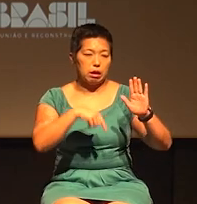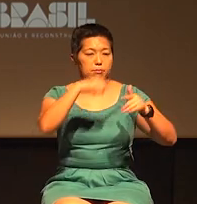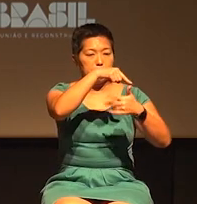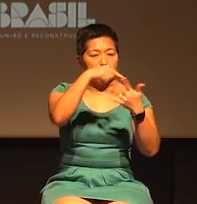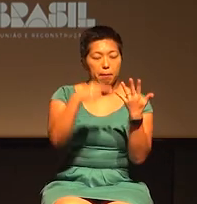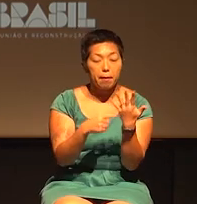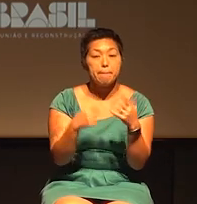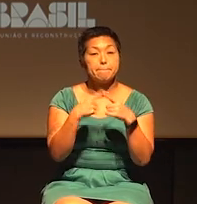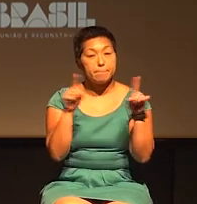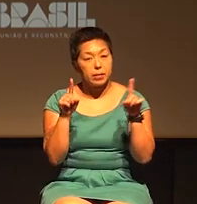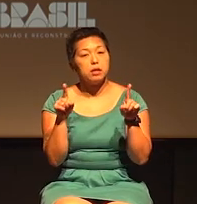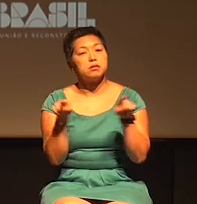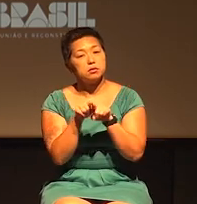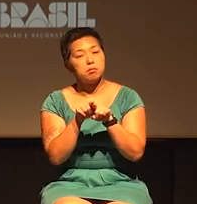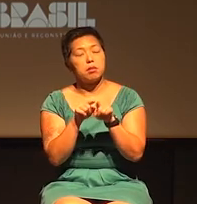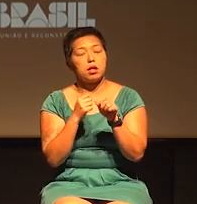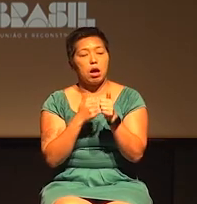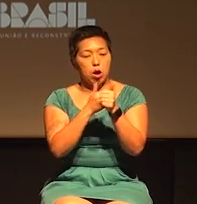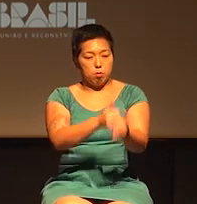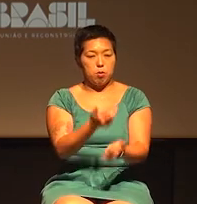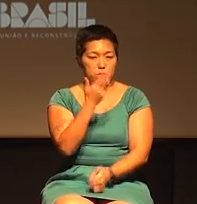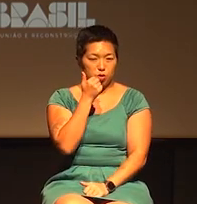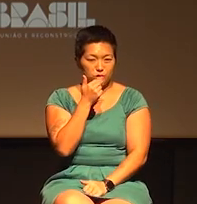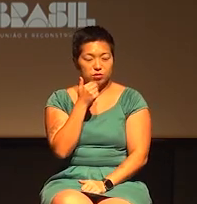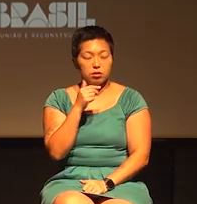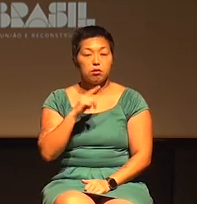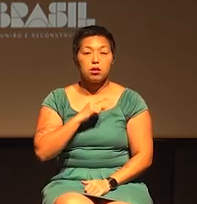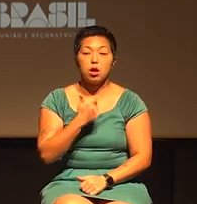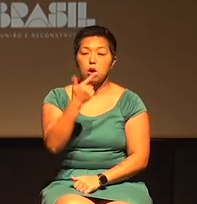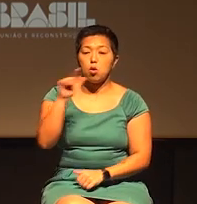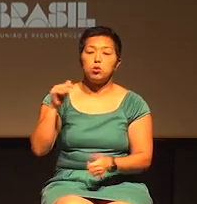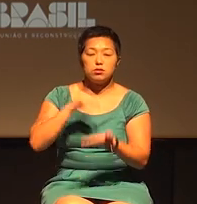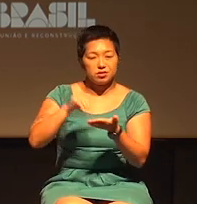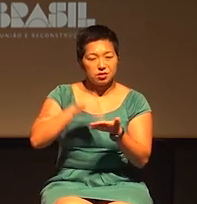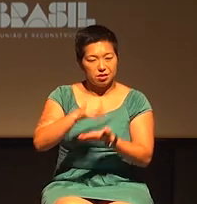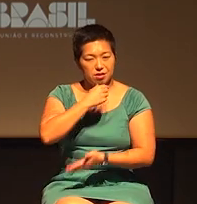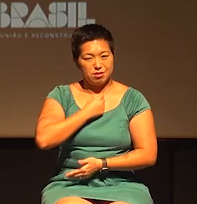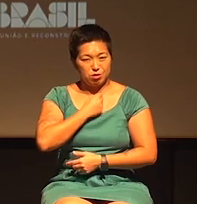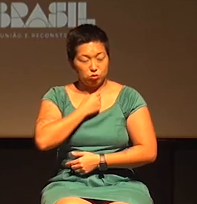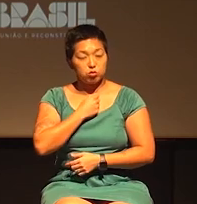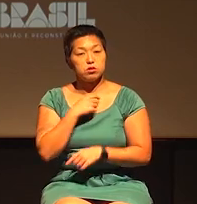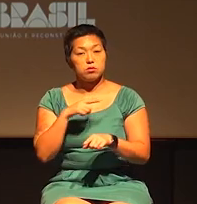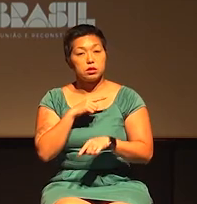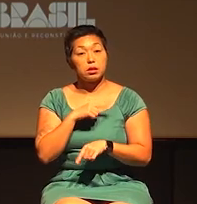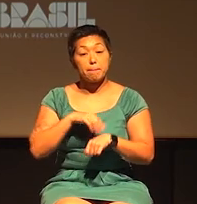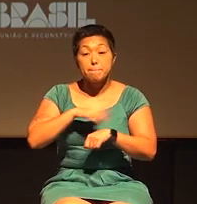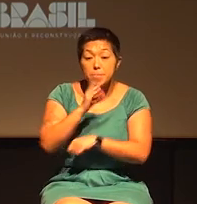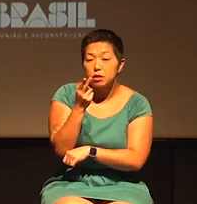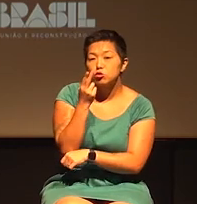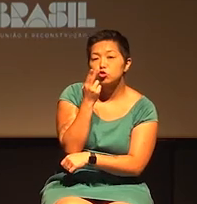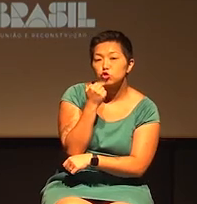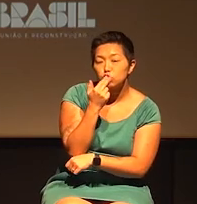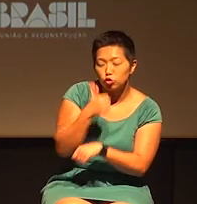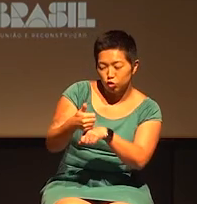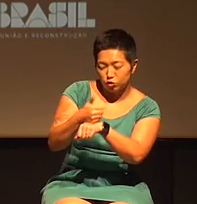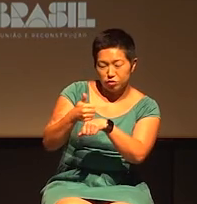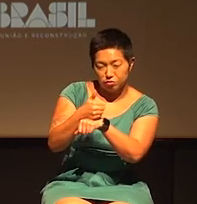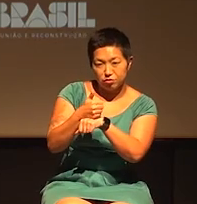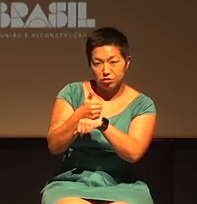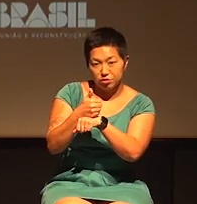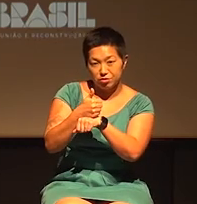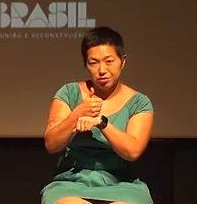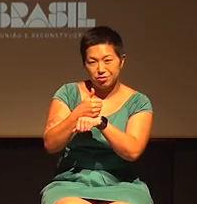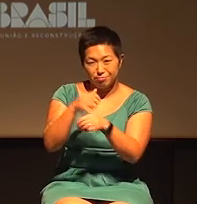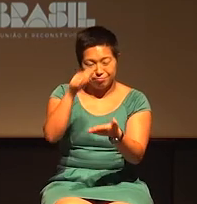sim e sobre acompanhamento nutricional agora com a vinda de uma outra secretaria executiva a gente passa a contar com nutricionistas no nosso